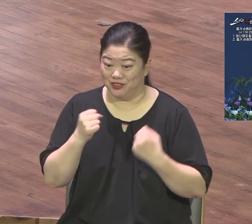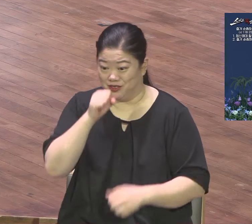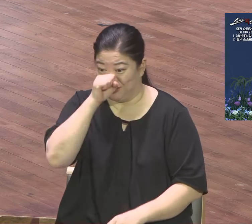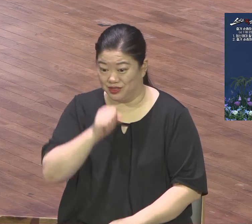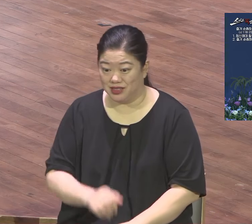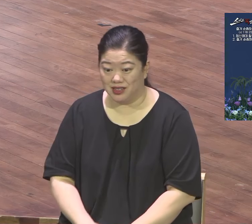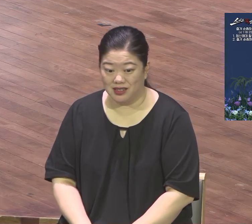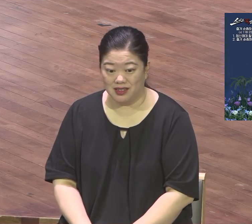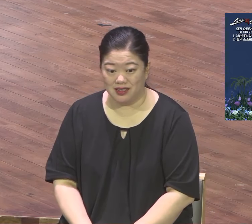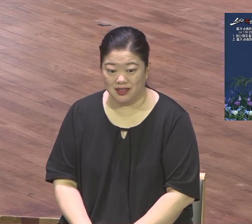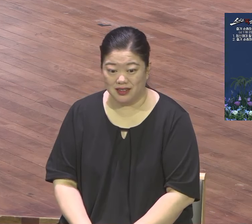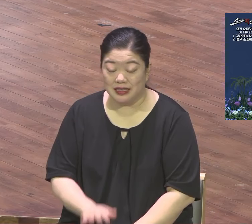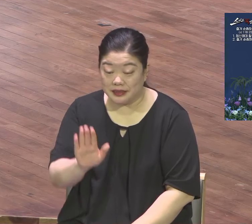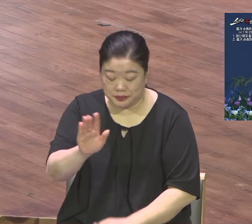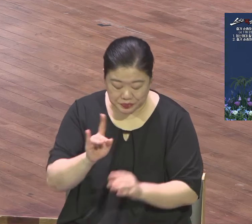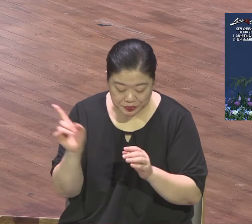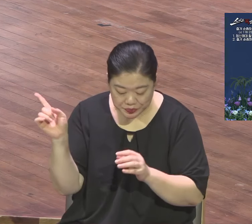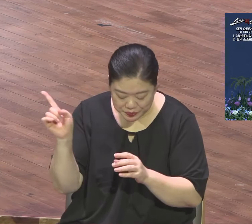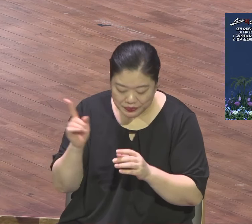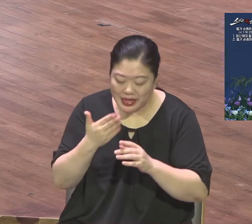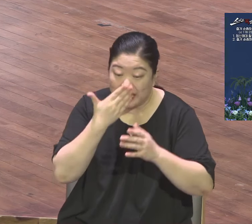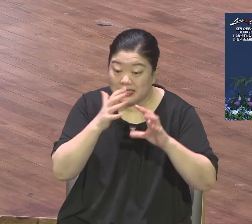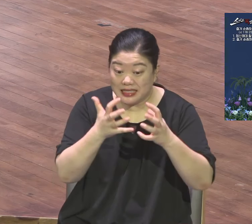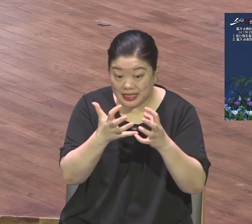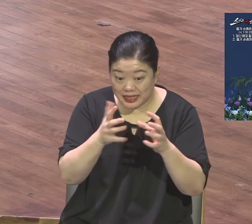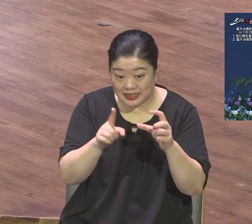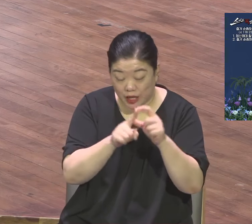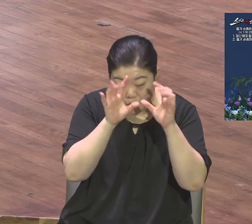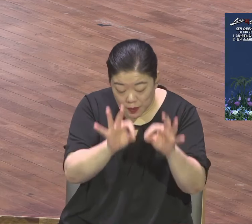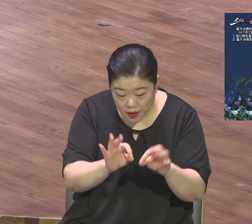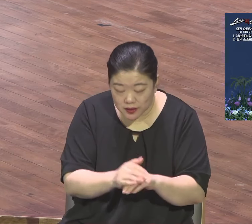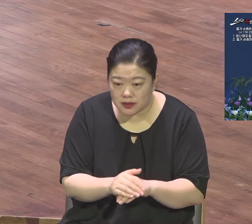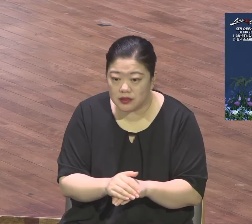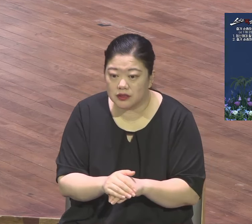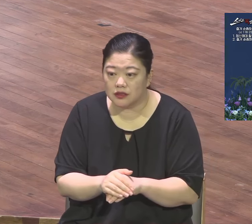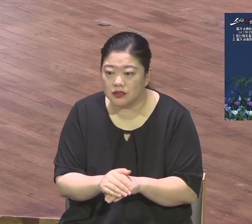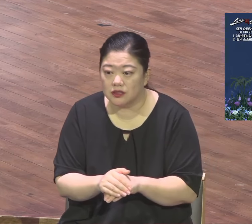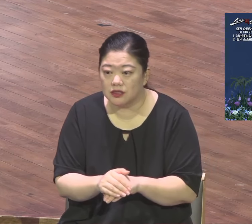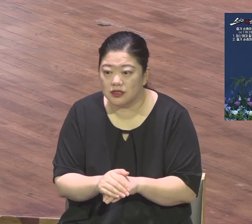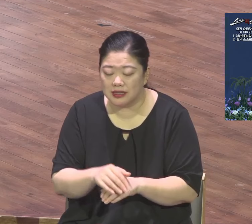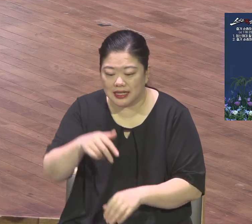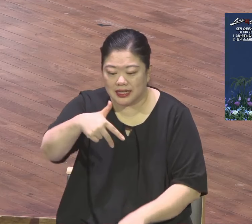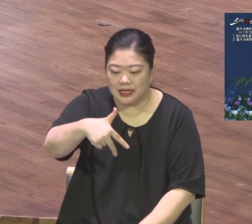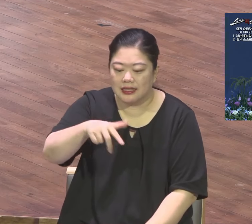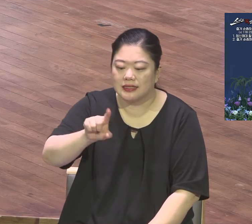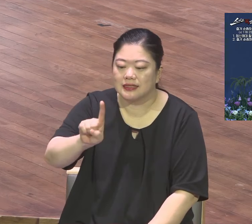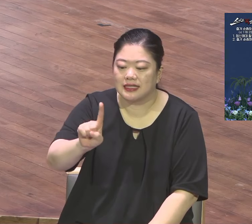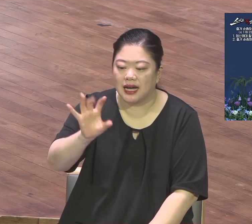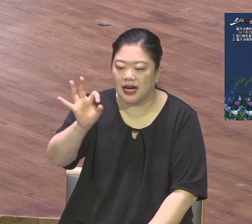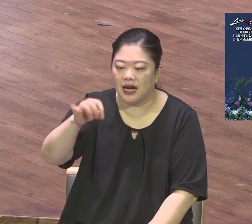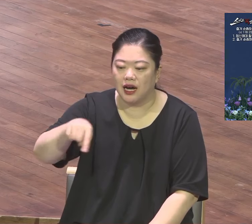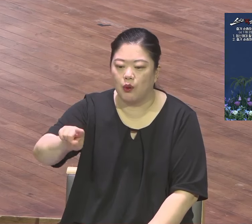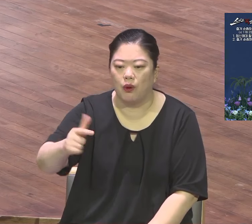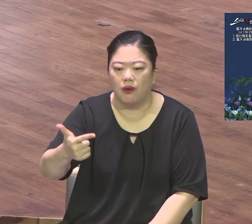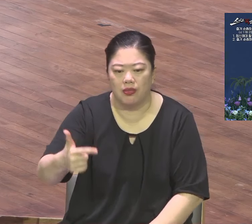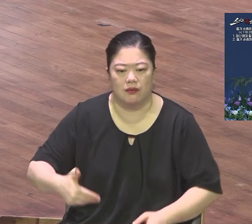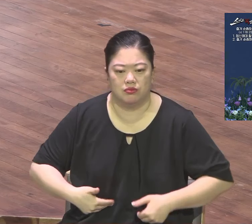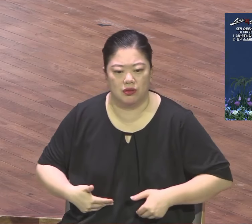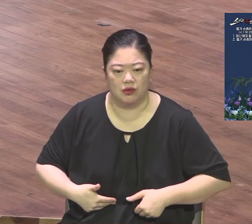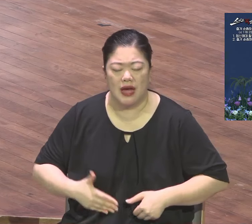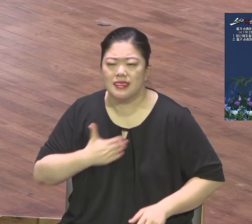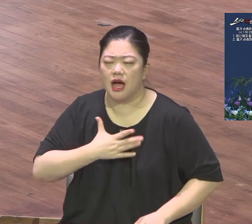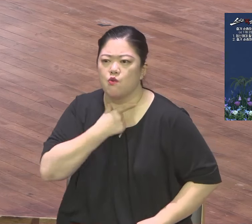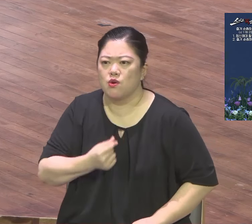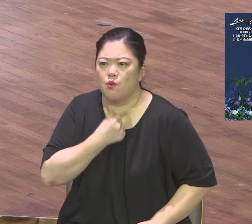이 말씀을 어느 정도 접근하면요. 자원해서 말씀을 들으라. 자원해서. 자원하는 마음을 가지고